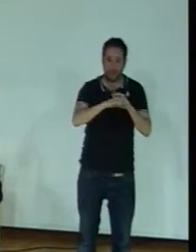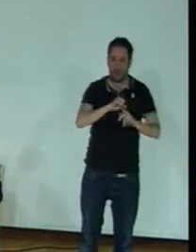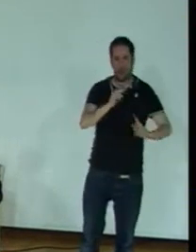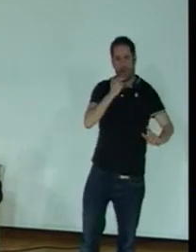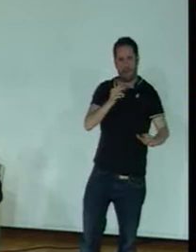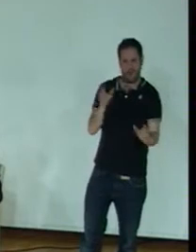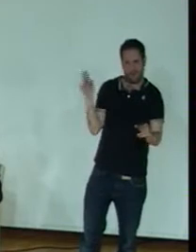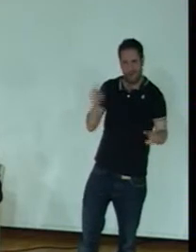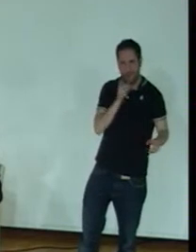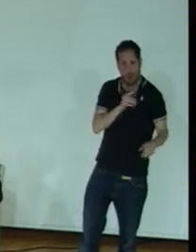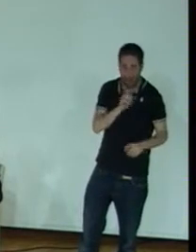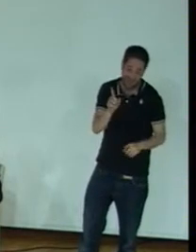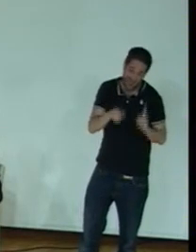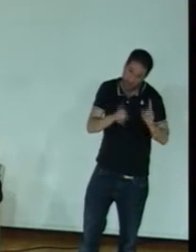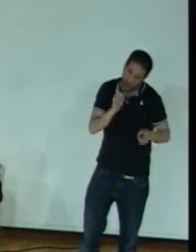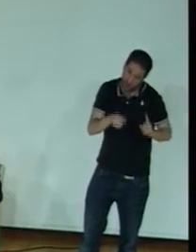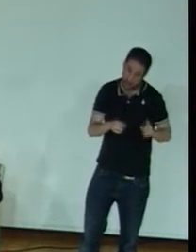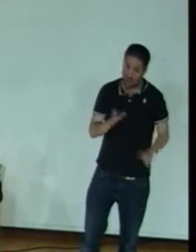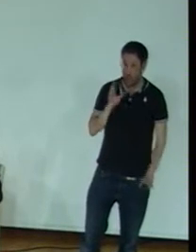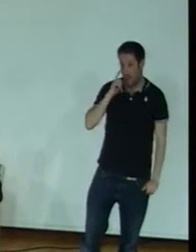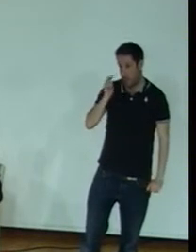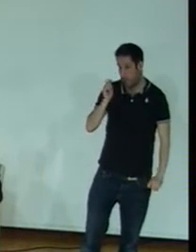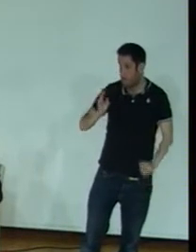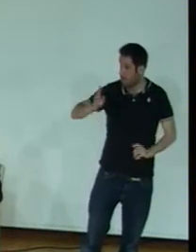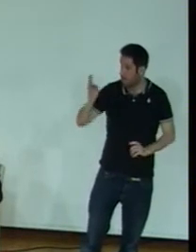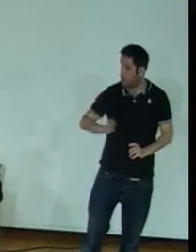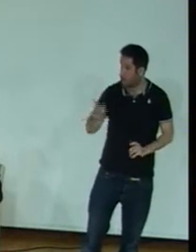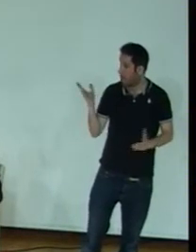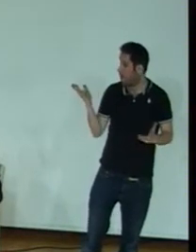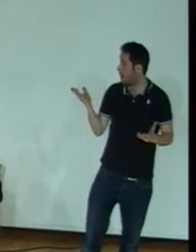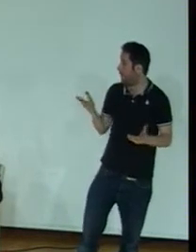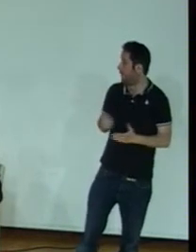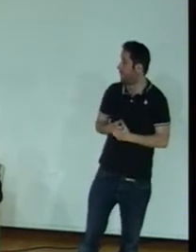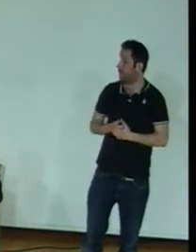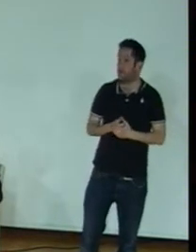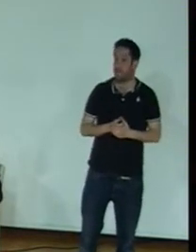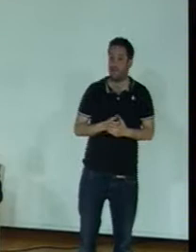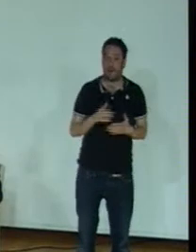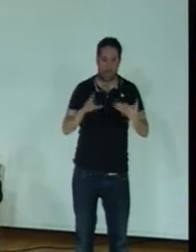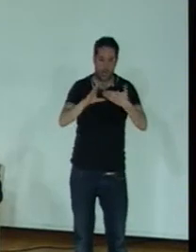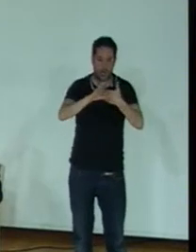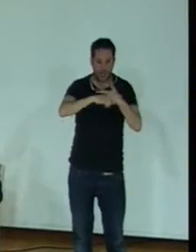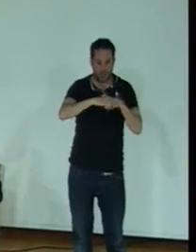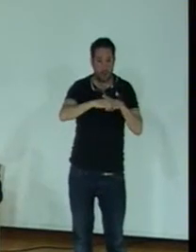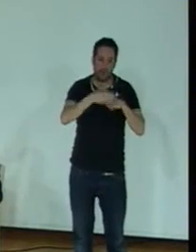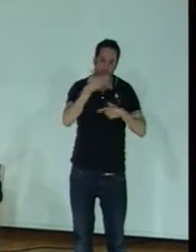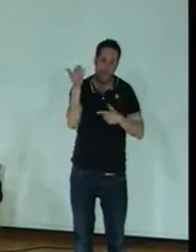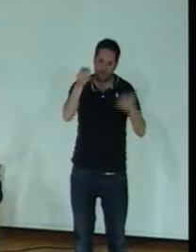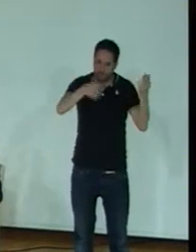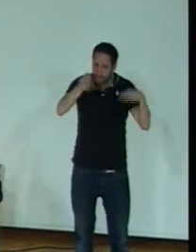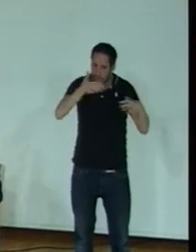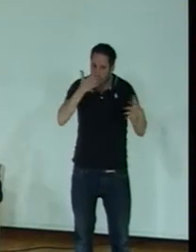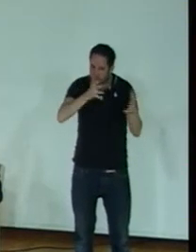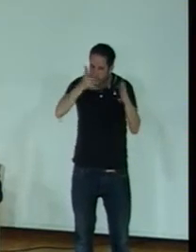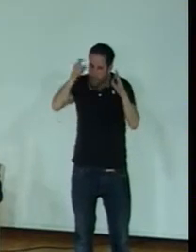absolue. C'est pour ça, d'ailleurs, qu'il est nécessaire de continuer à utiliser le chiffrement, à le perfectionner, à